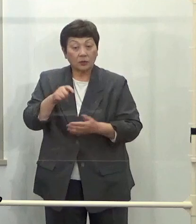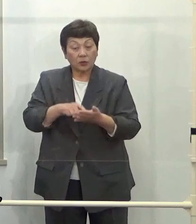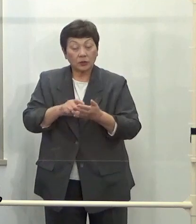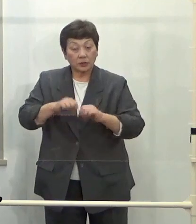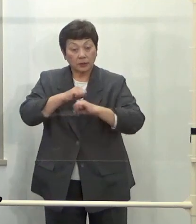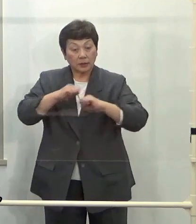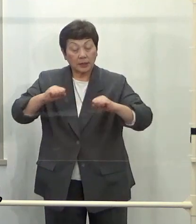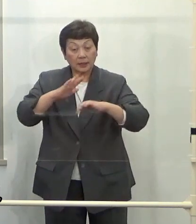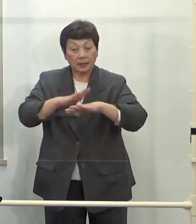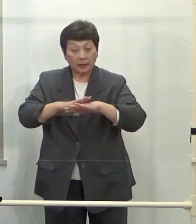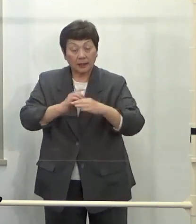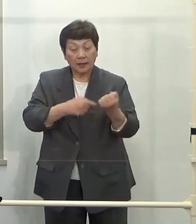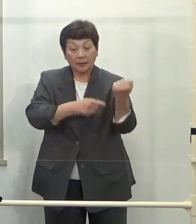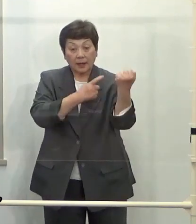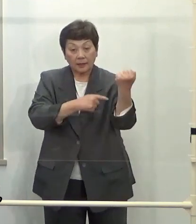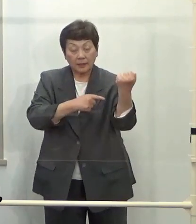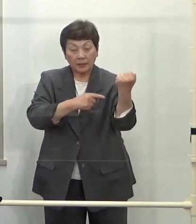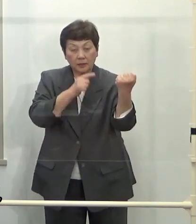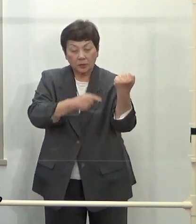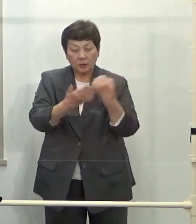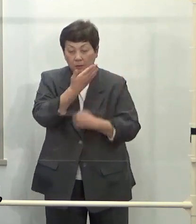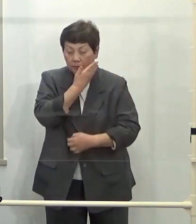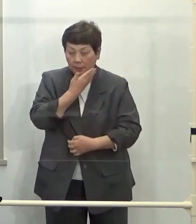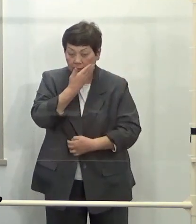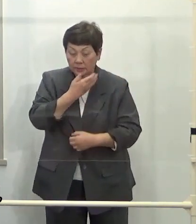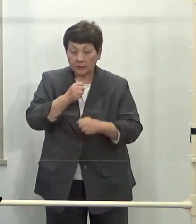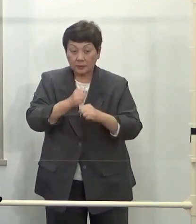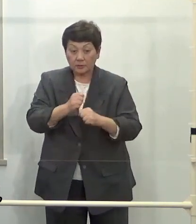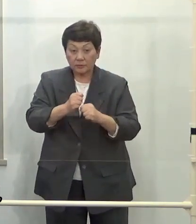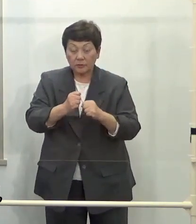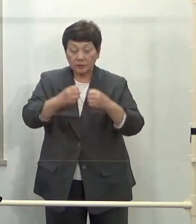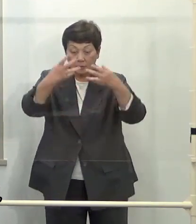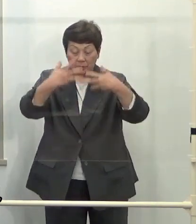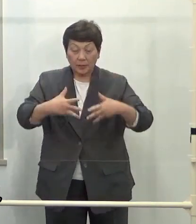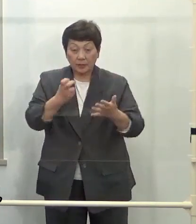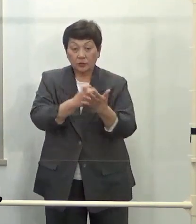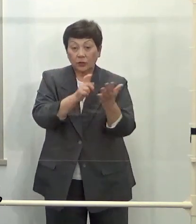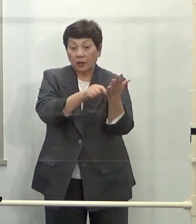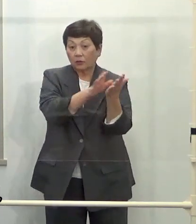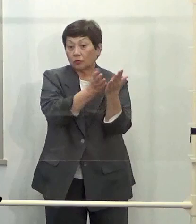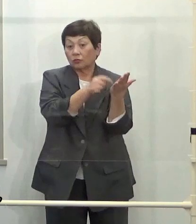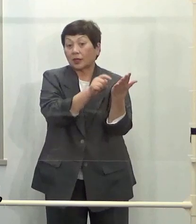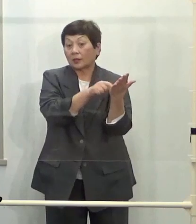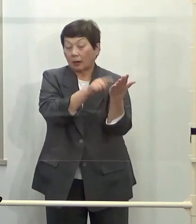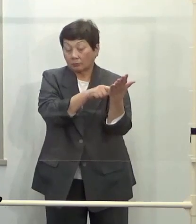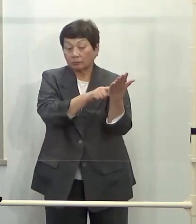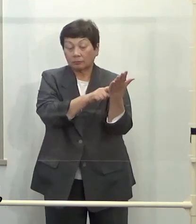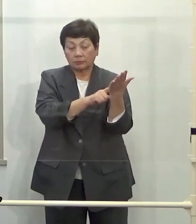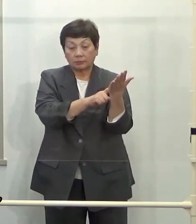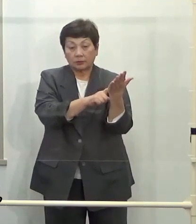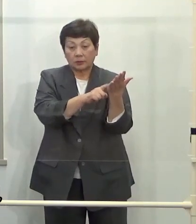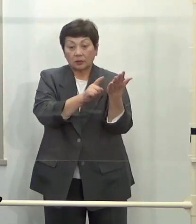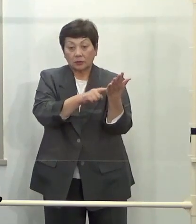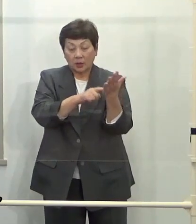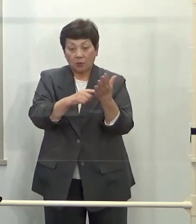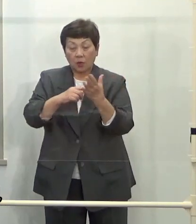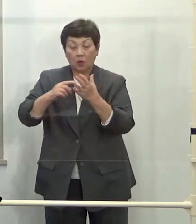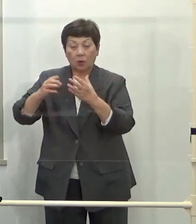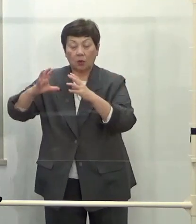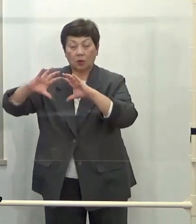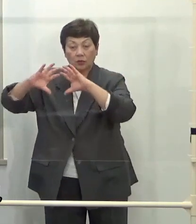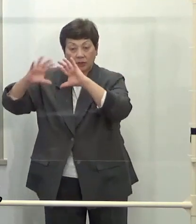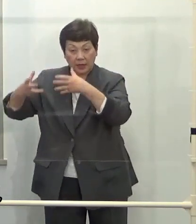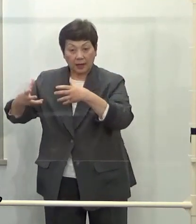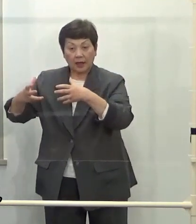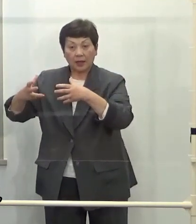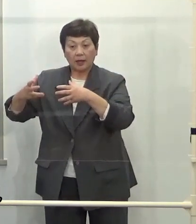方、権利というものを大事にするということを憲章で謳っていることもありますので、それが内外のオ